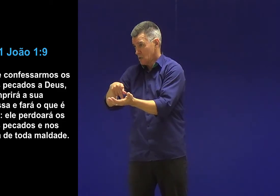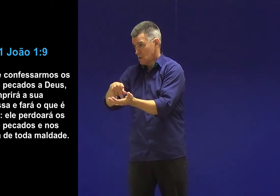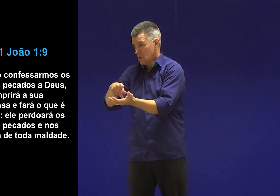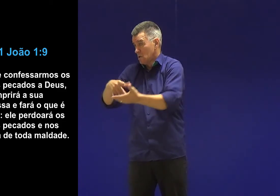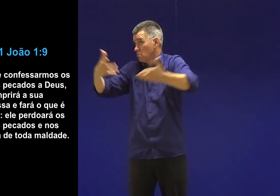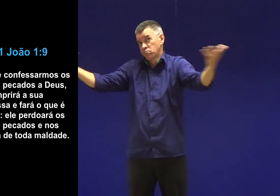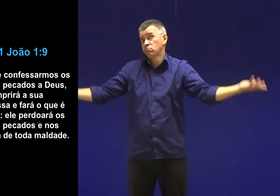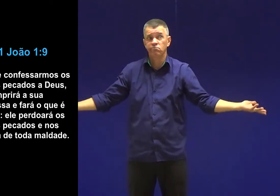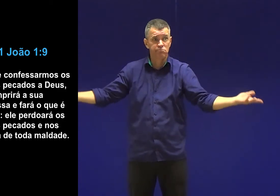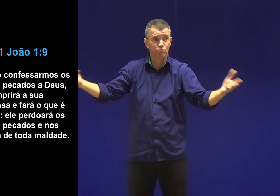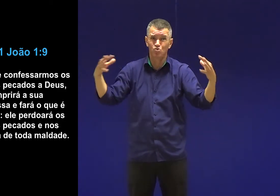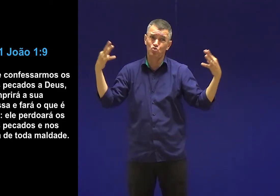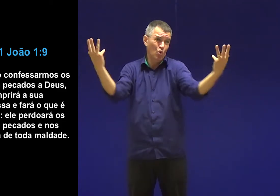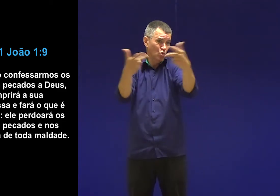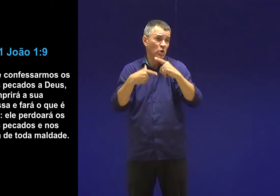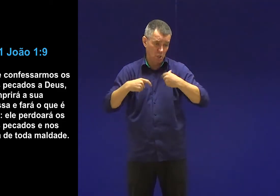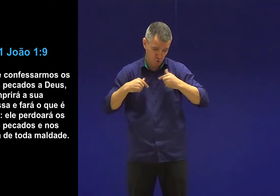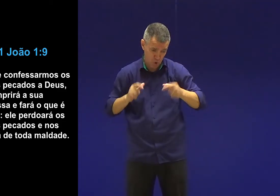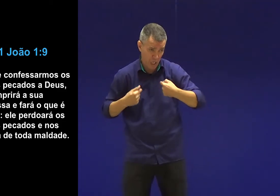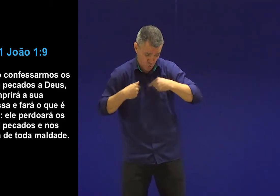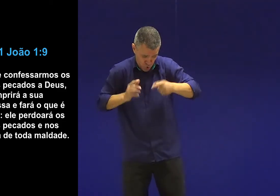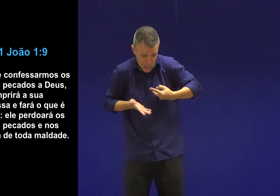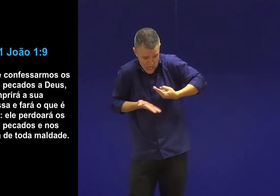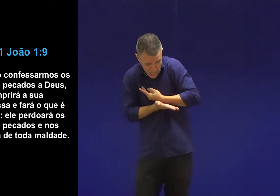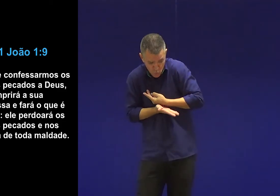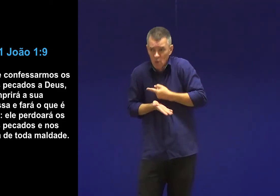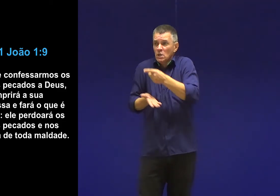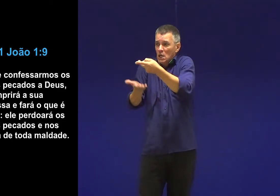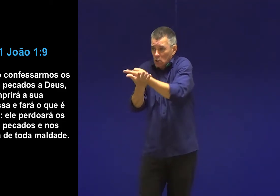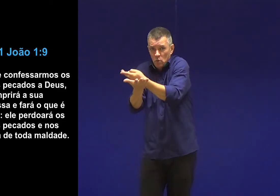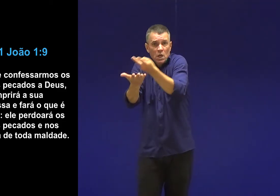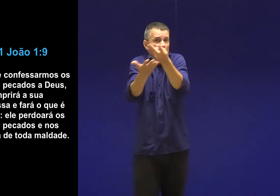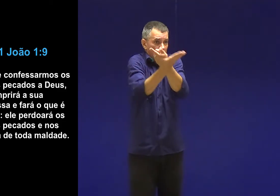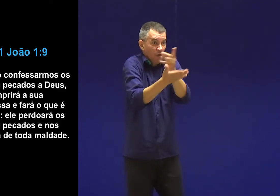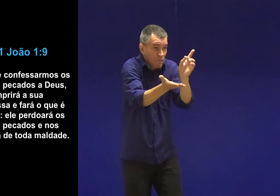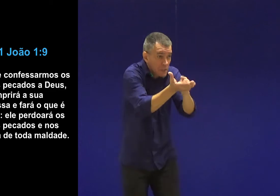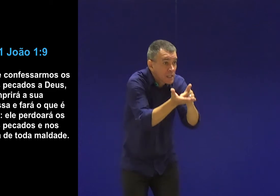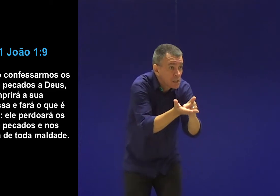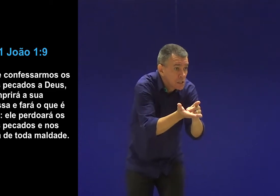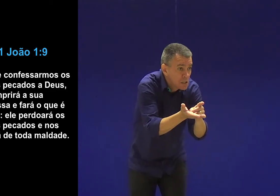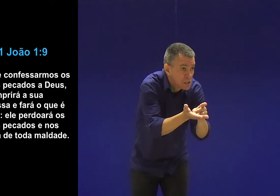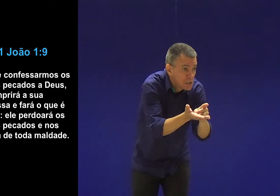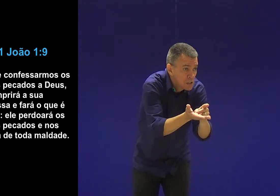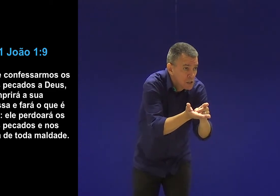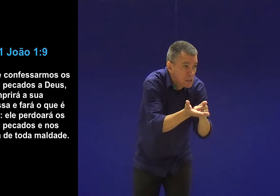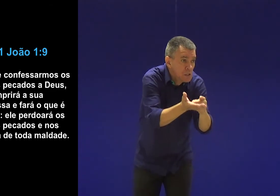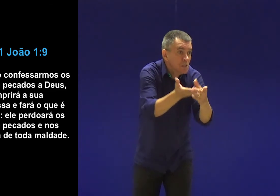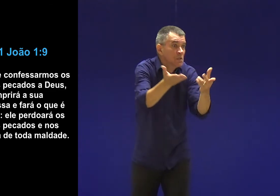Isso é verdade. Todos nós somos pecadores. Eu já errei, ele já errou. Você já errou, na verdade?